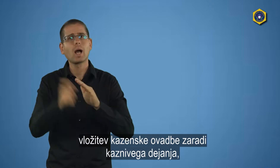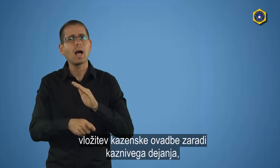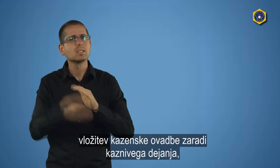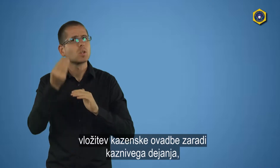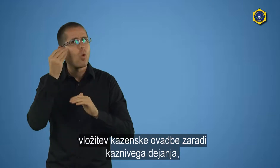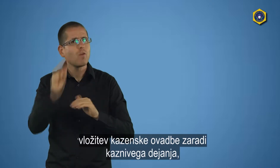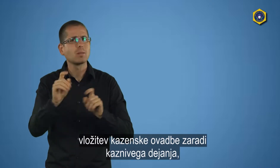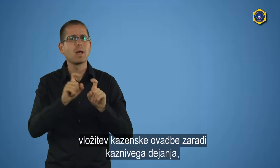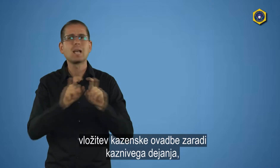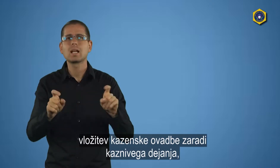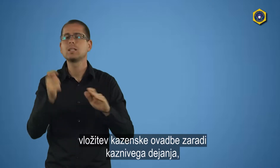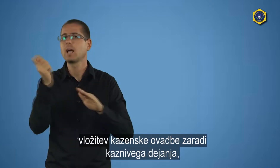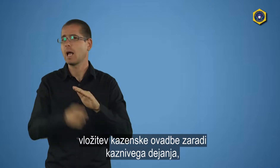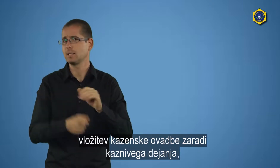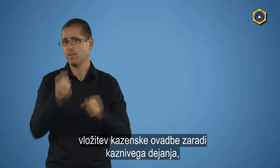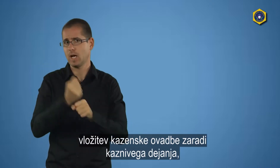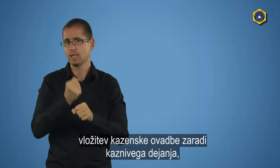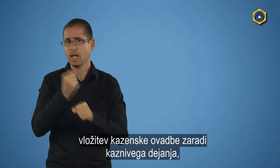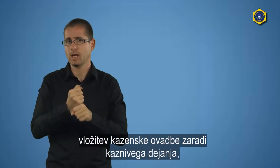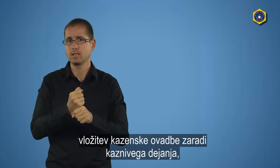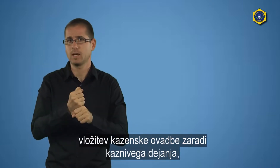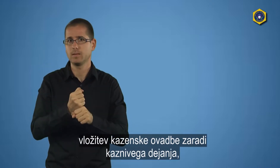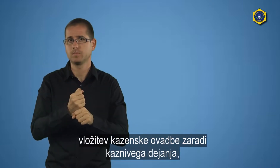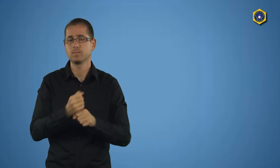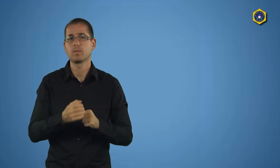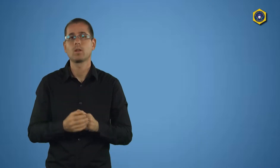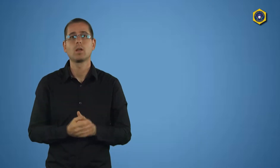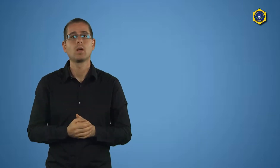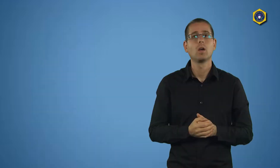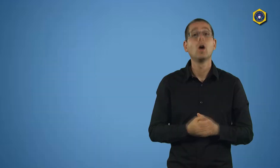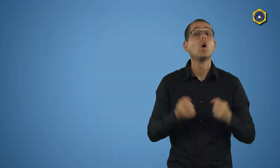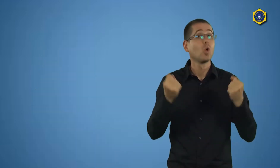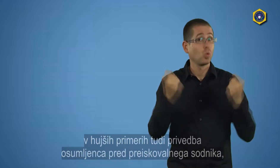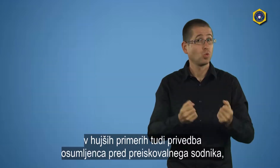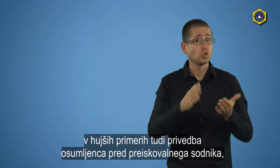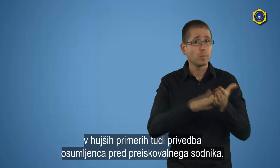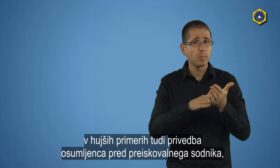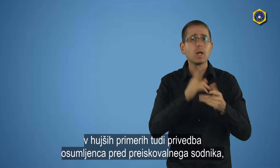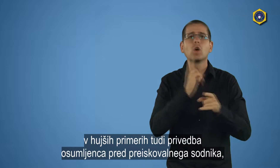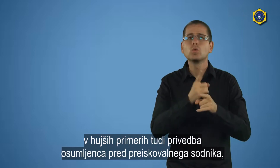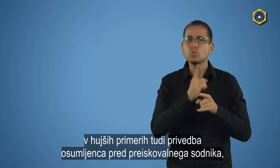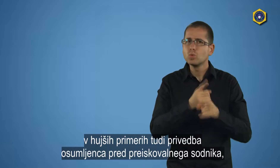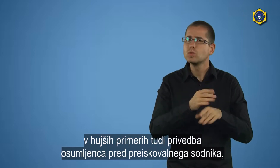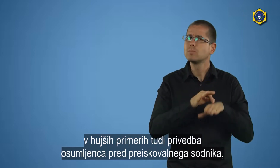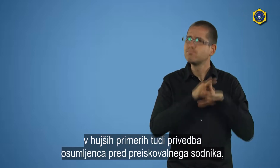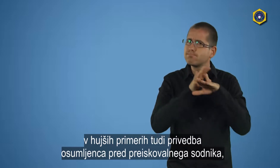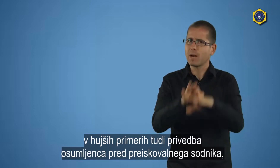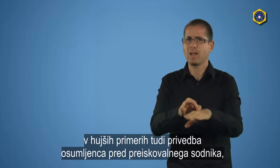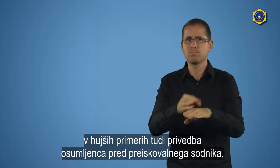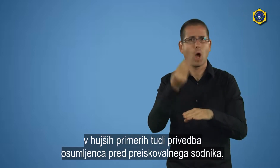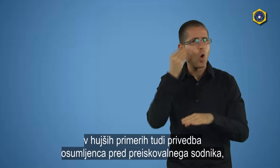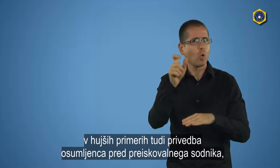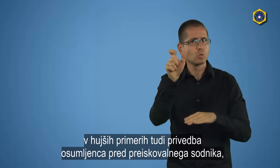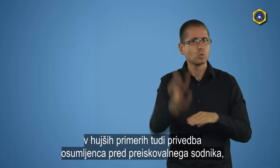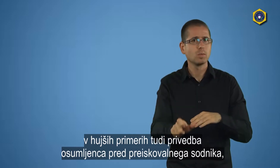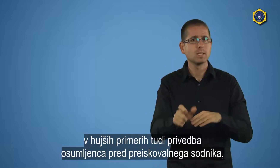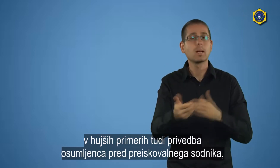Vložitev kazenske ovadbe zaradi kaznivega dejanja. V hujših primerih tudi privedba osumljenca pred